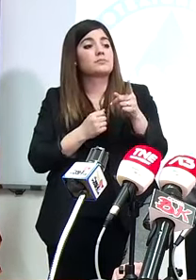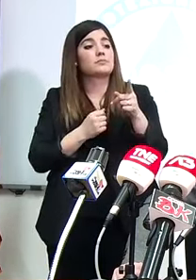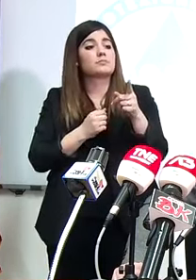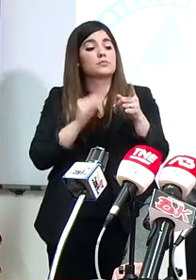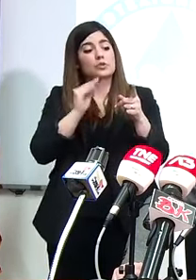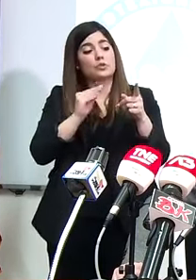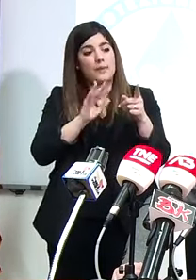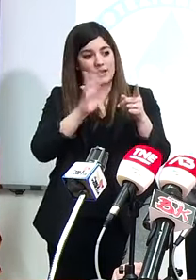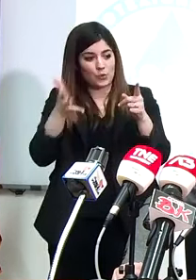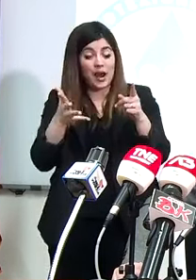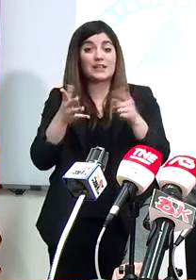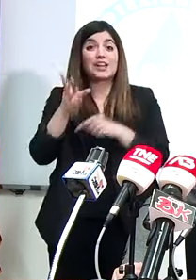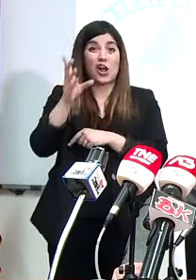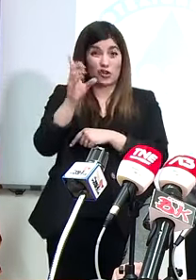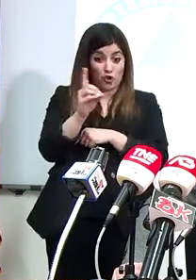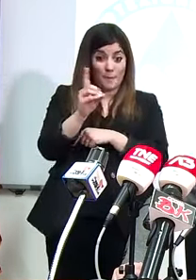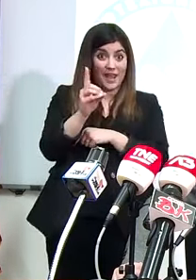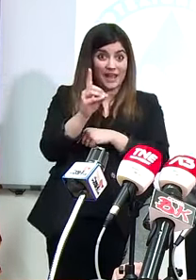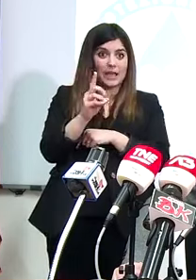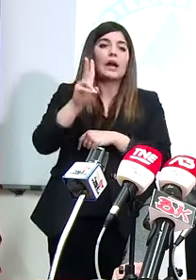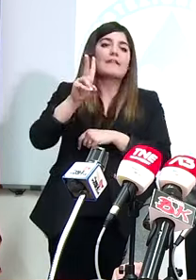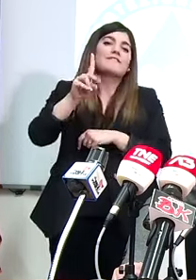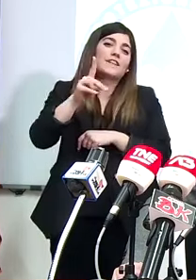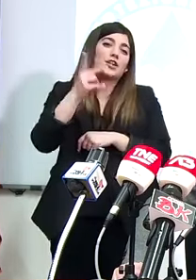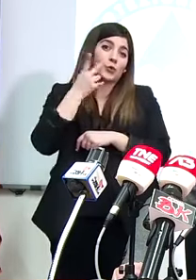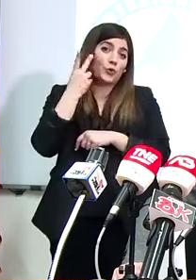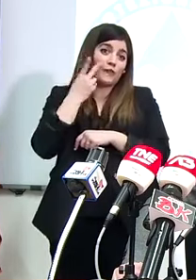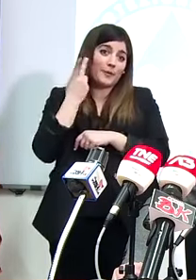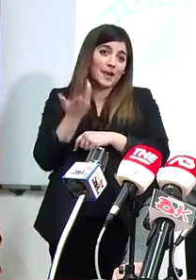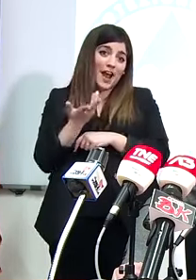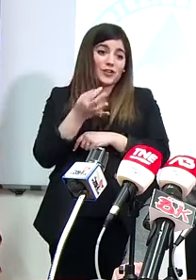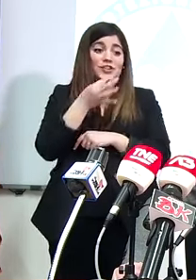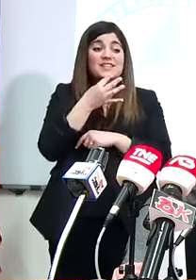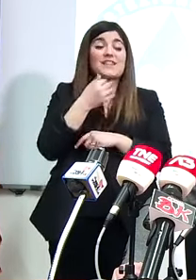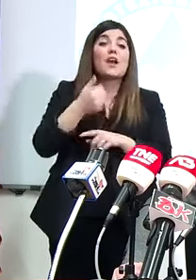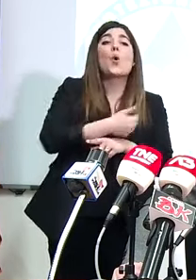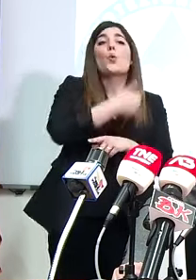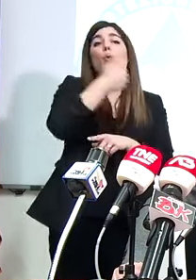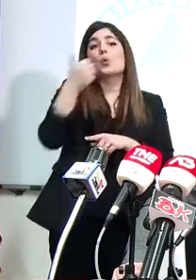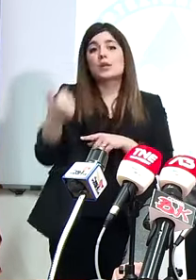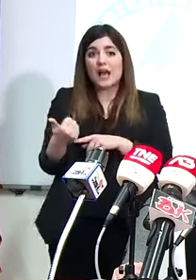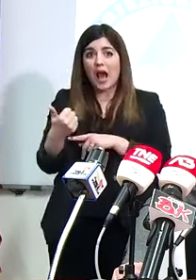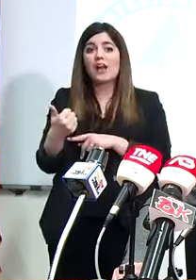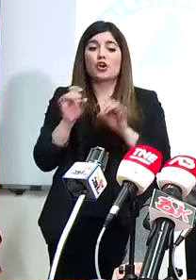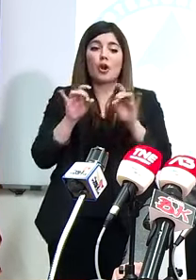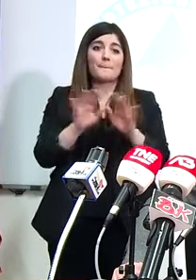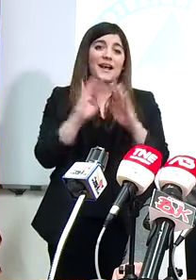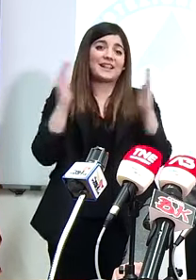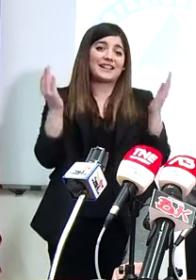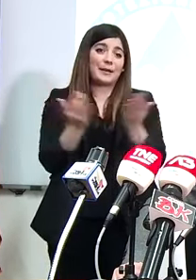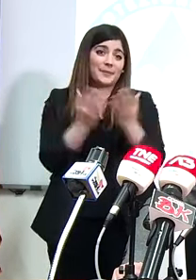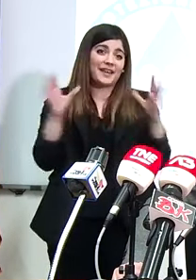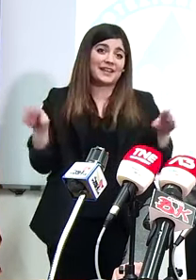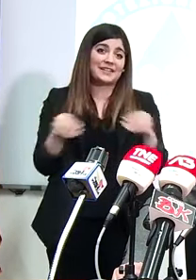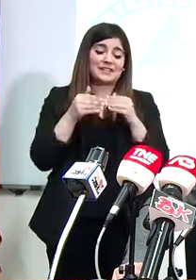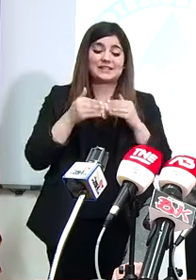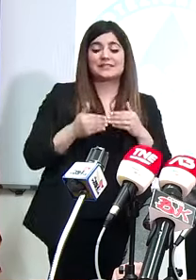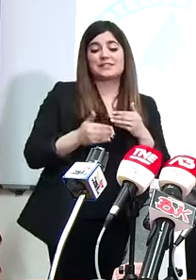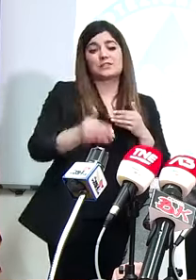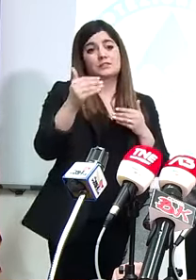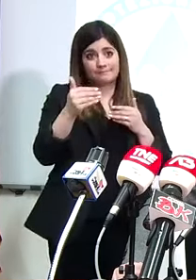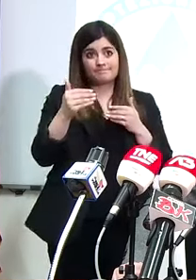21 febbraio un anno dalla pandemia un anno da quando con lo scoppiare appunto dei casi è